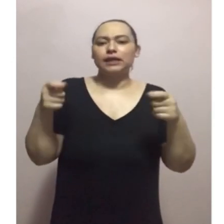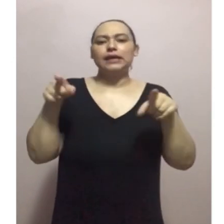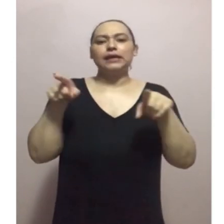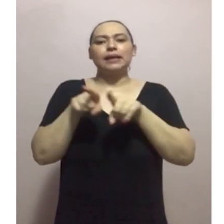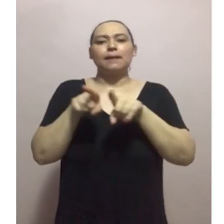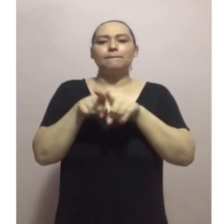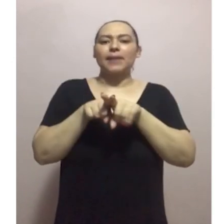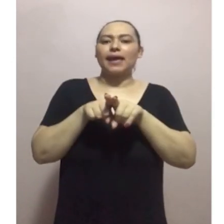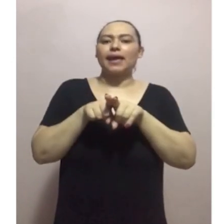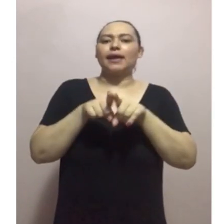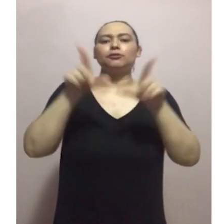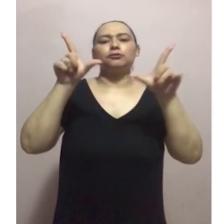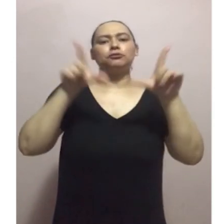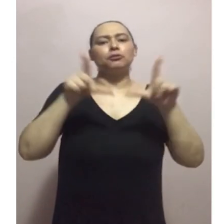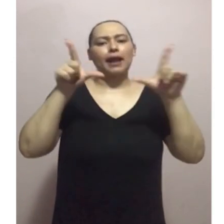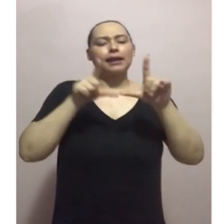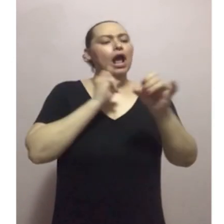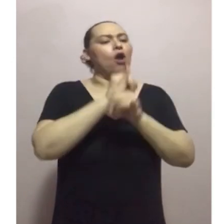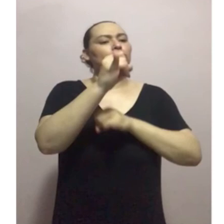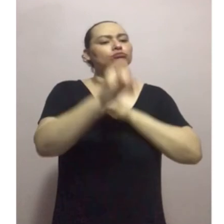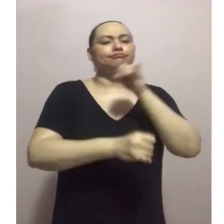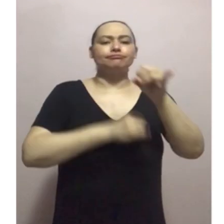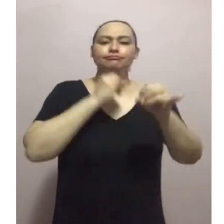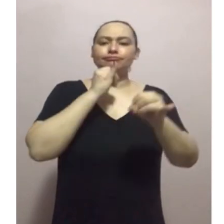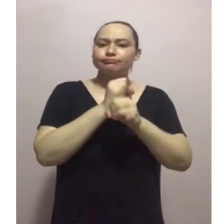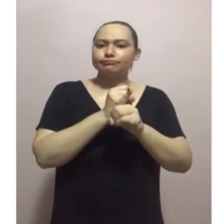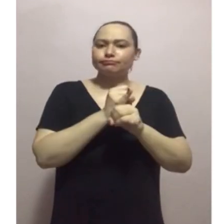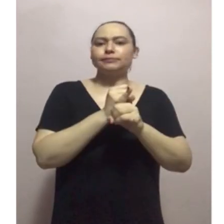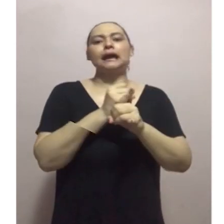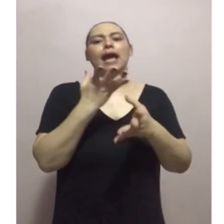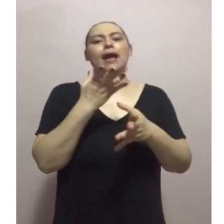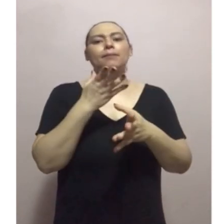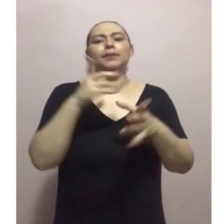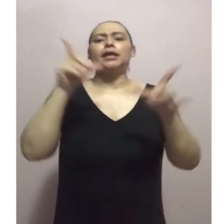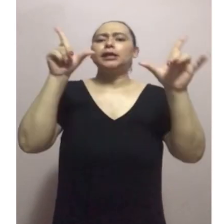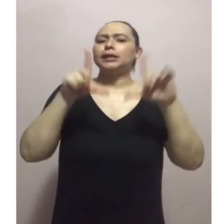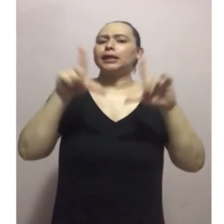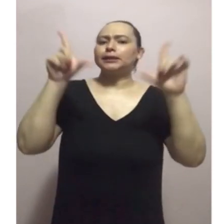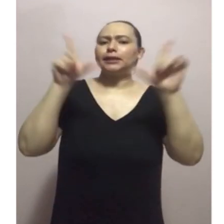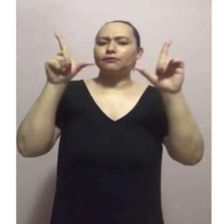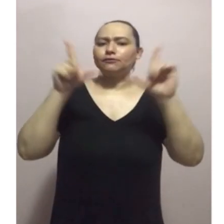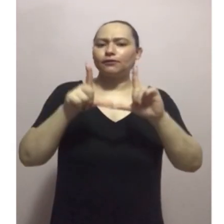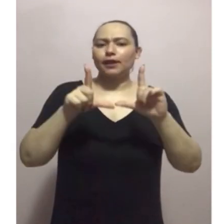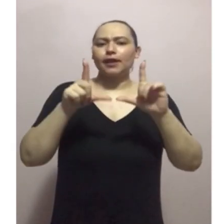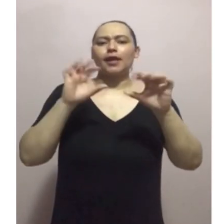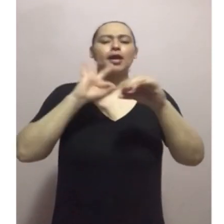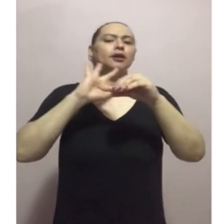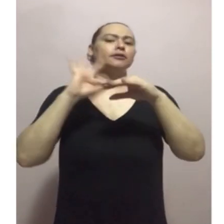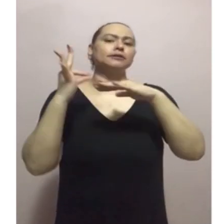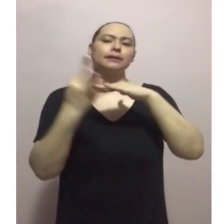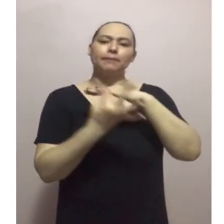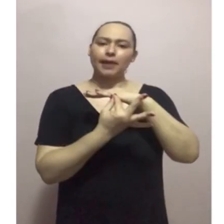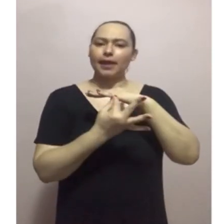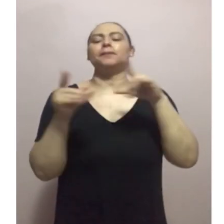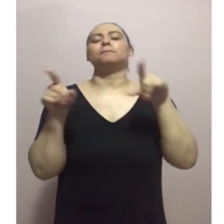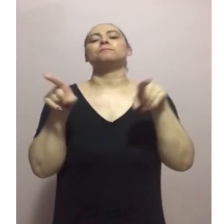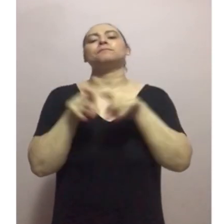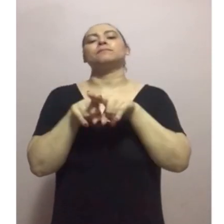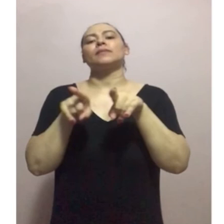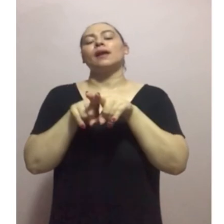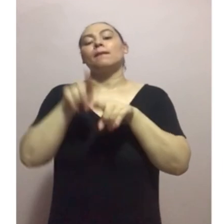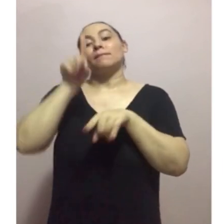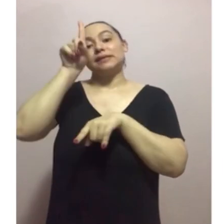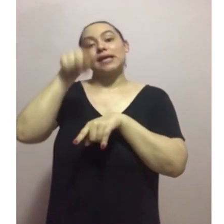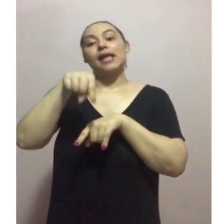ele tiver, seja no canal digital, seja no canal da televisão ou das redes